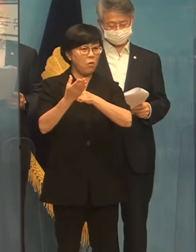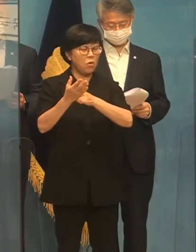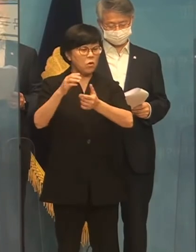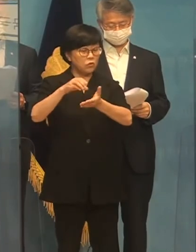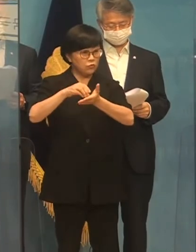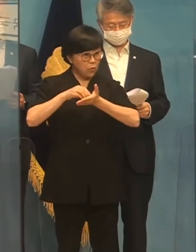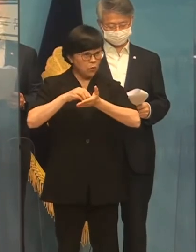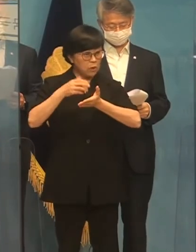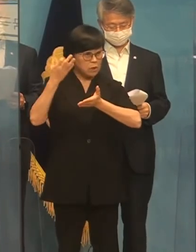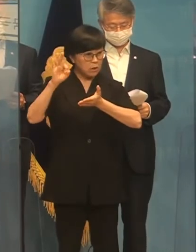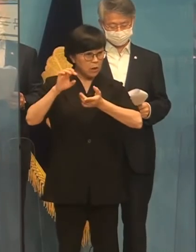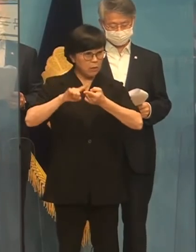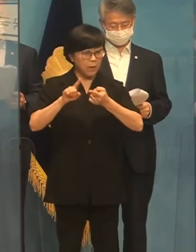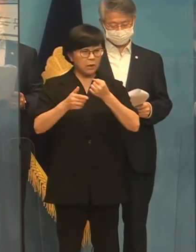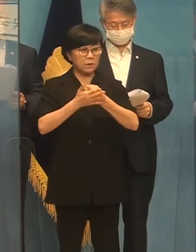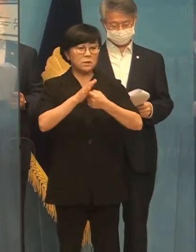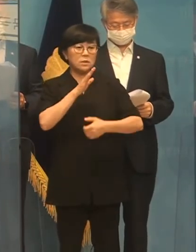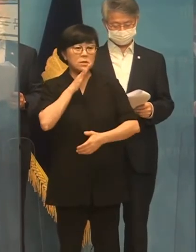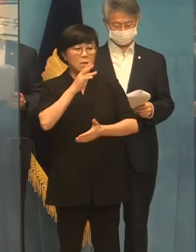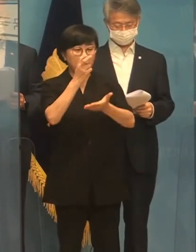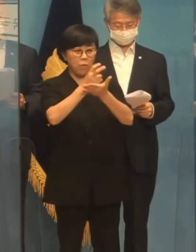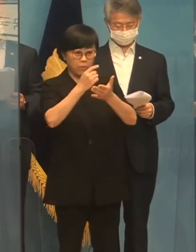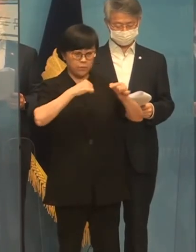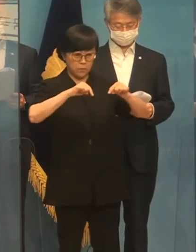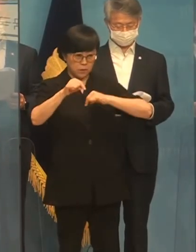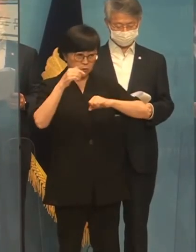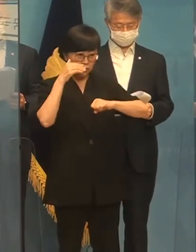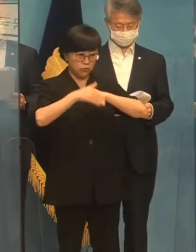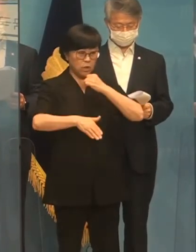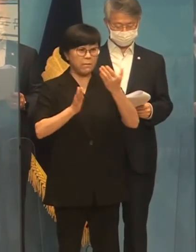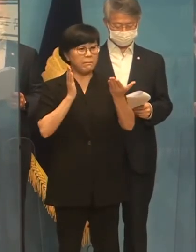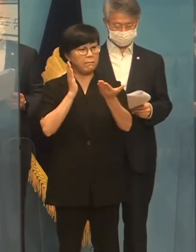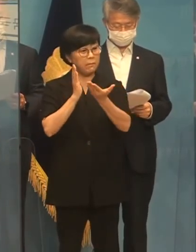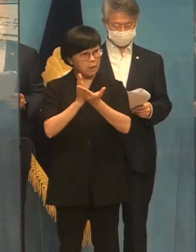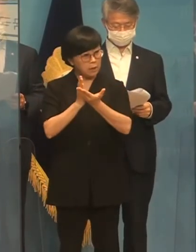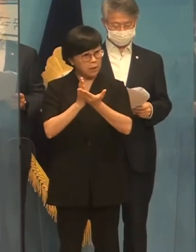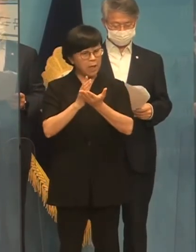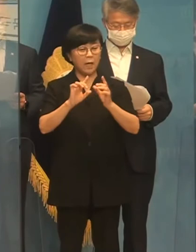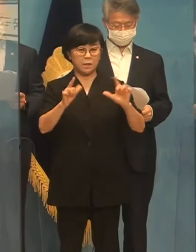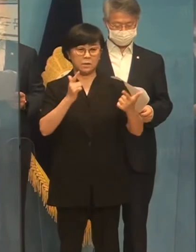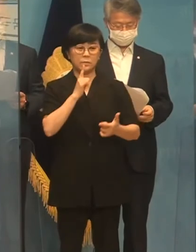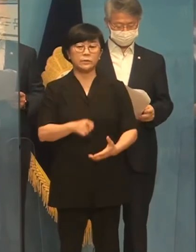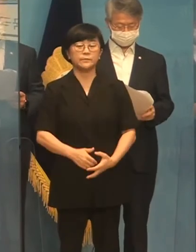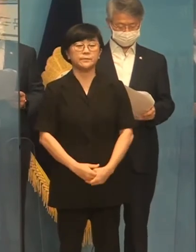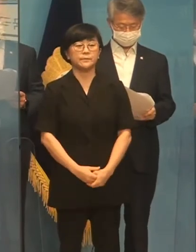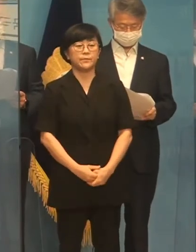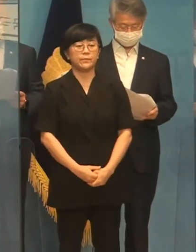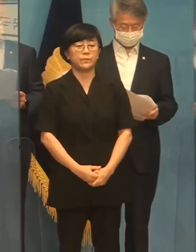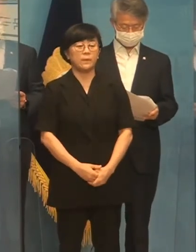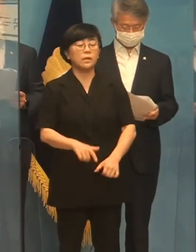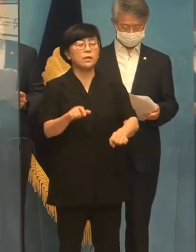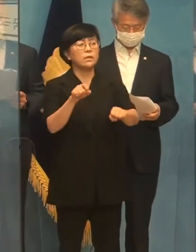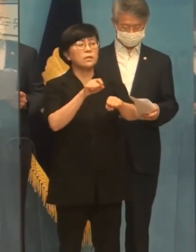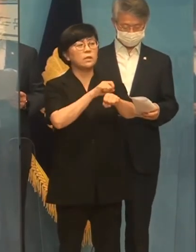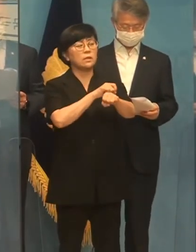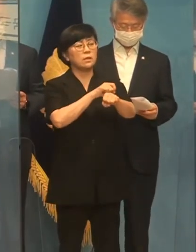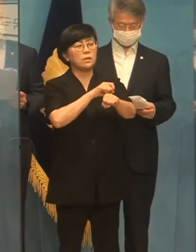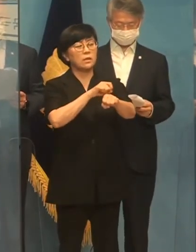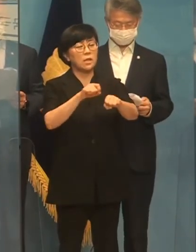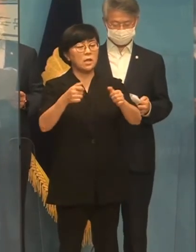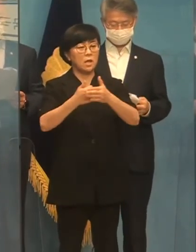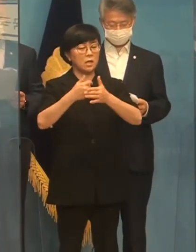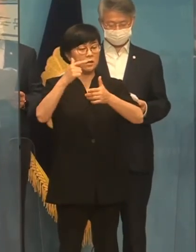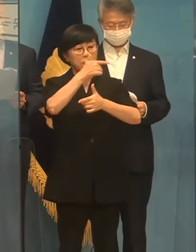수용을 요구하는 것이 실질적 법치주의에 부합하는 것일 수는 없습니다. 특히